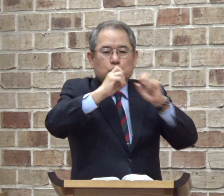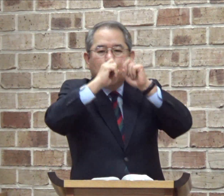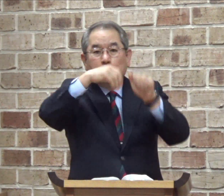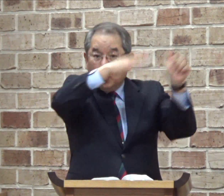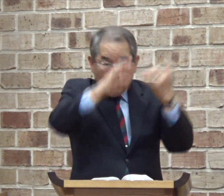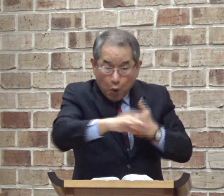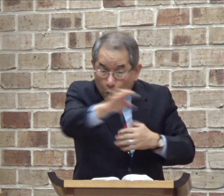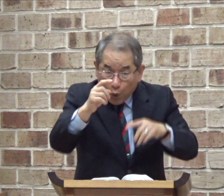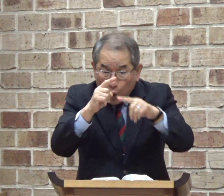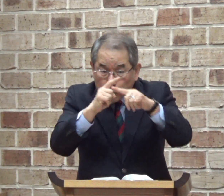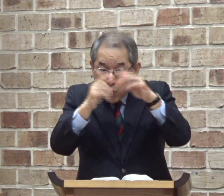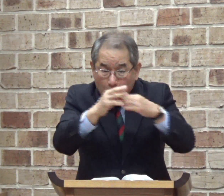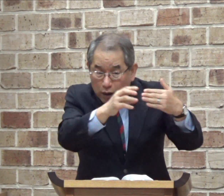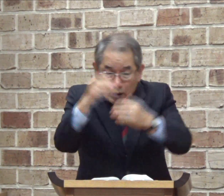교회 인도자들을 선교에 보냅니다.